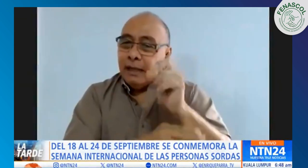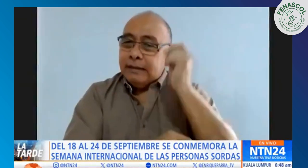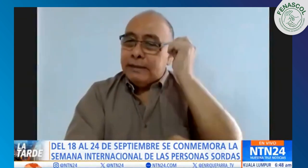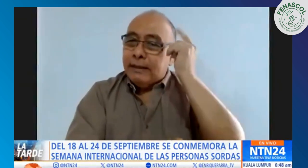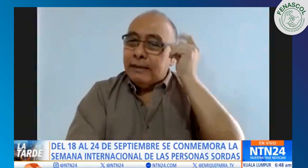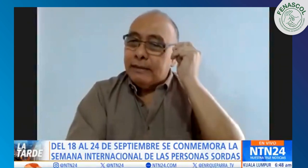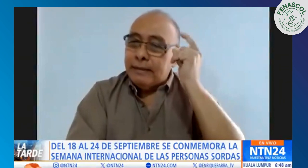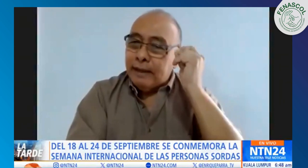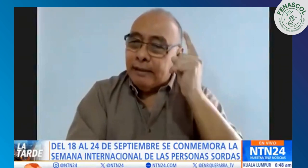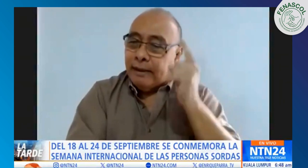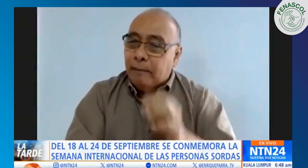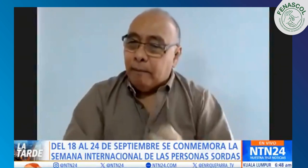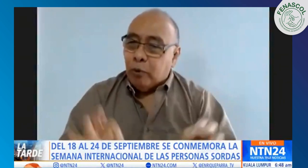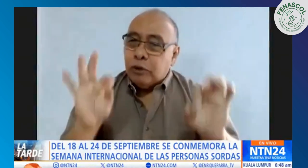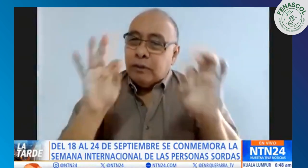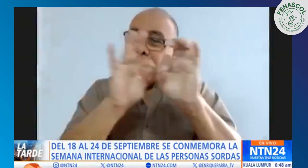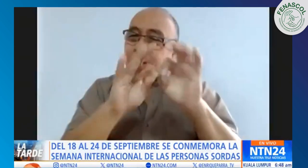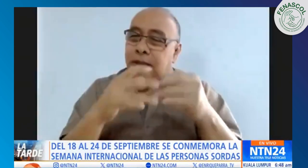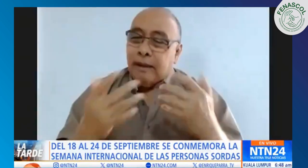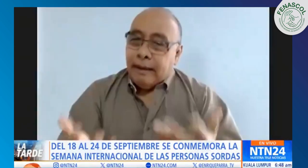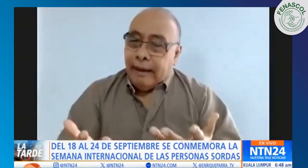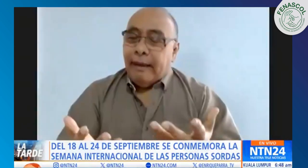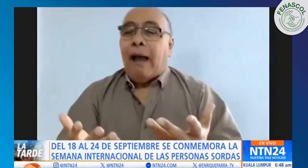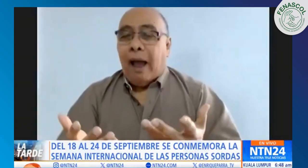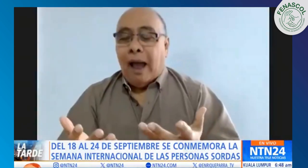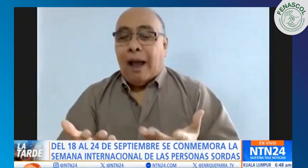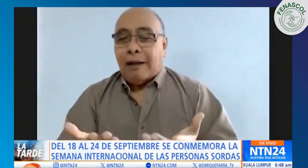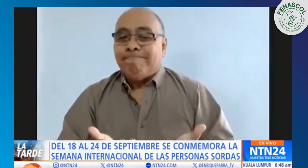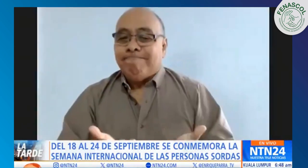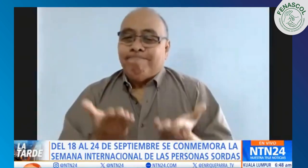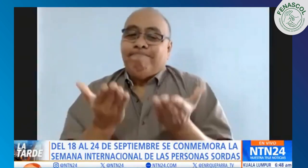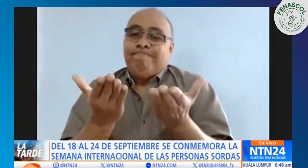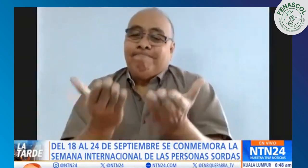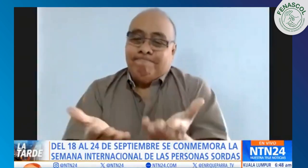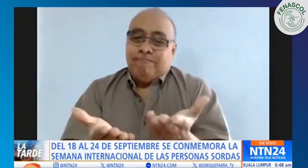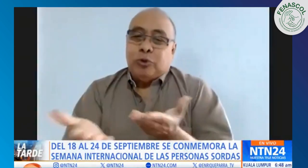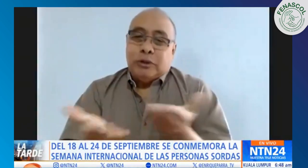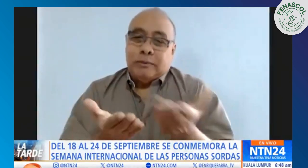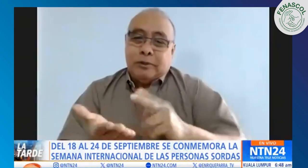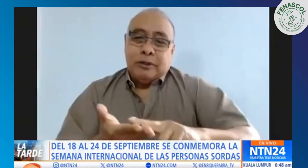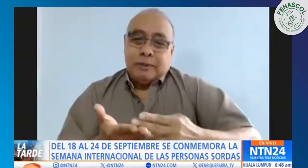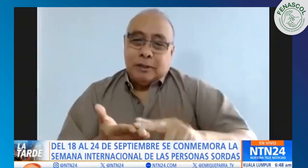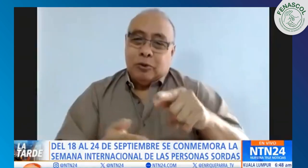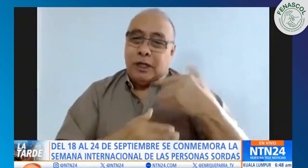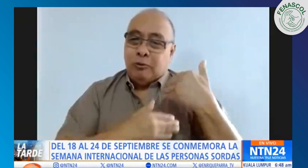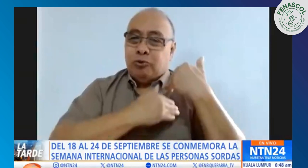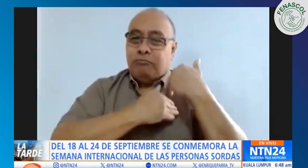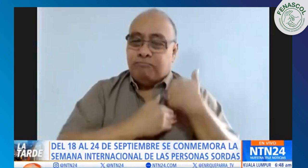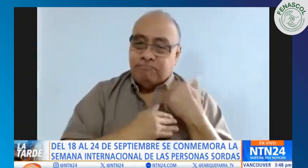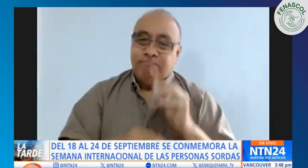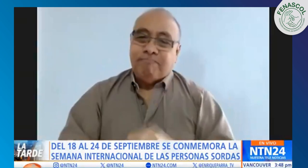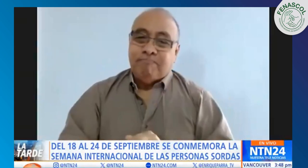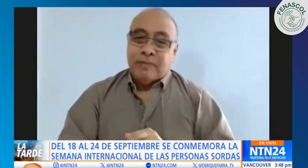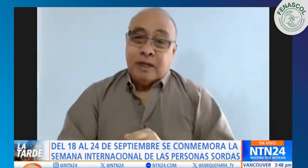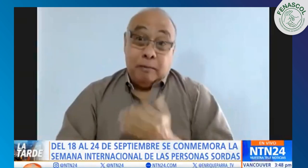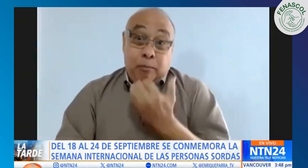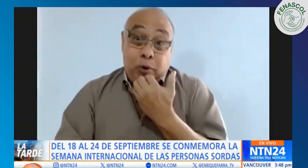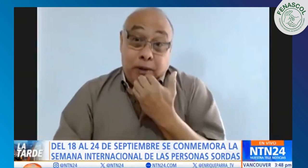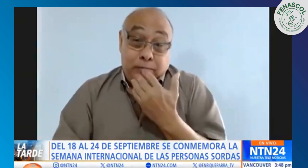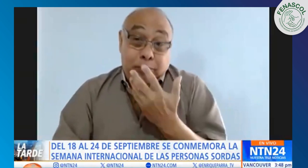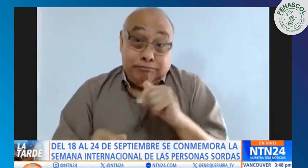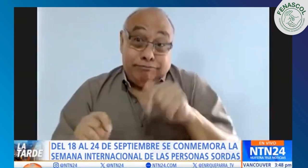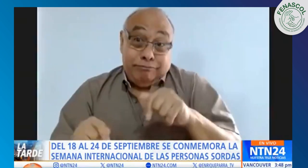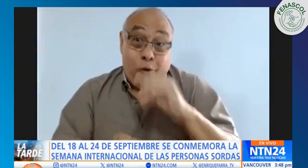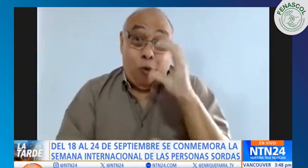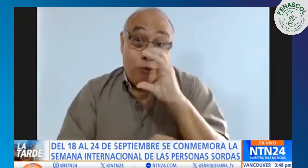y las entidades presenten servicios accesibles. Entonces, nosotros seguimos insistiendo, seguimos incidiendo de que el